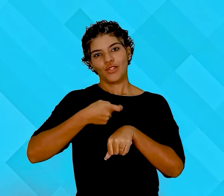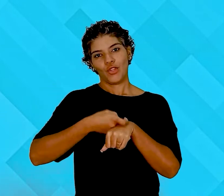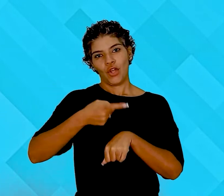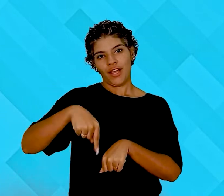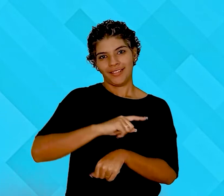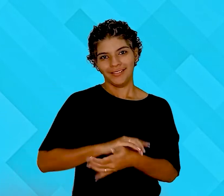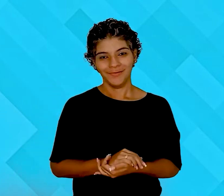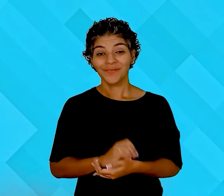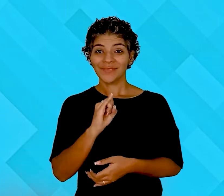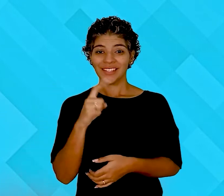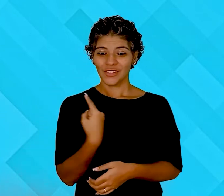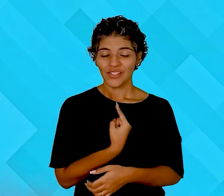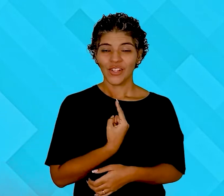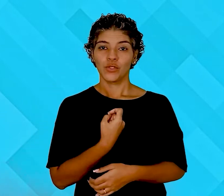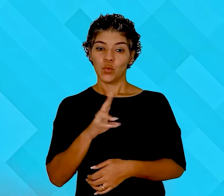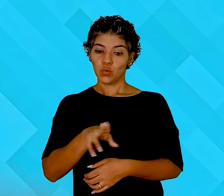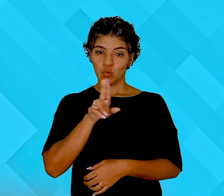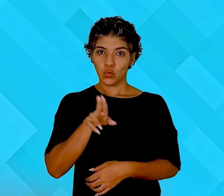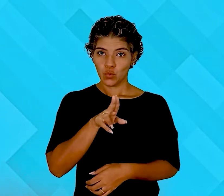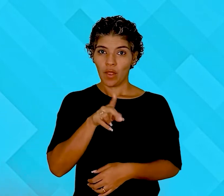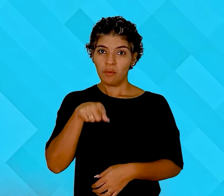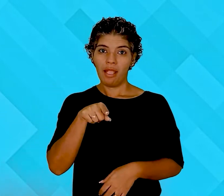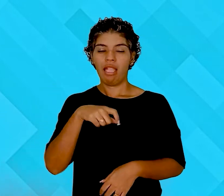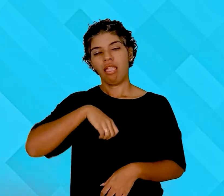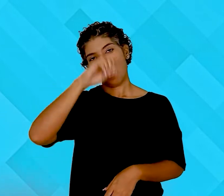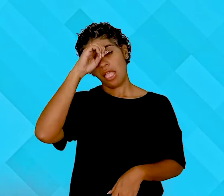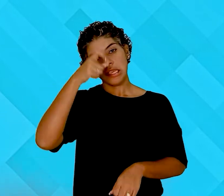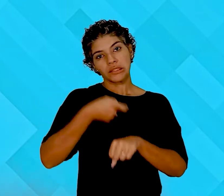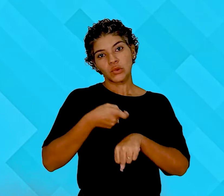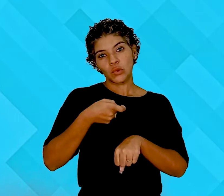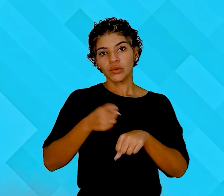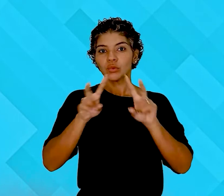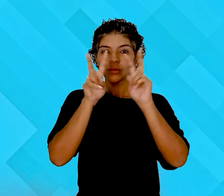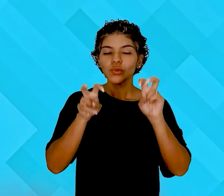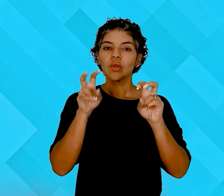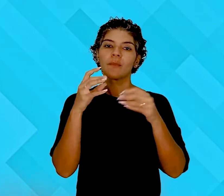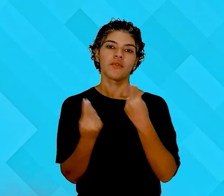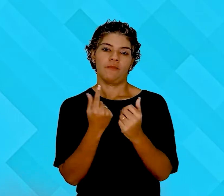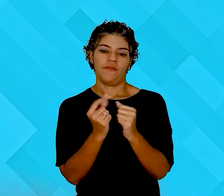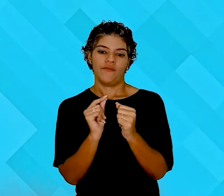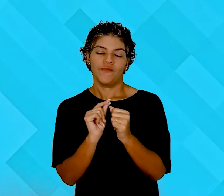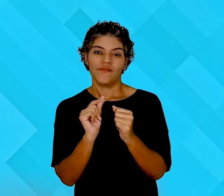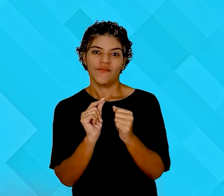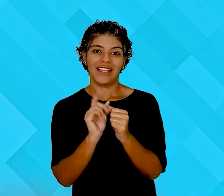dos dados, sobre esse caráter meio laboratorial deles para o funcionamento dos algoritmos, tanto mais fundamental